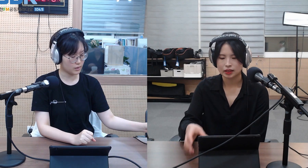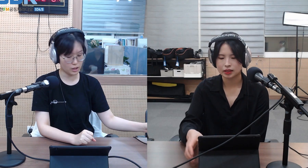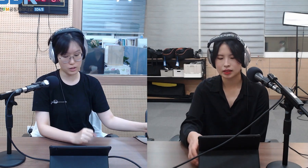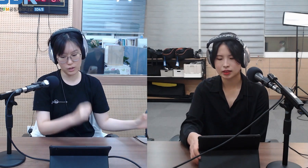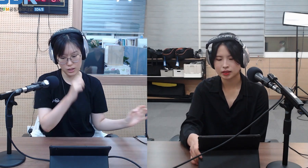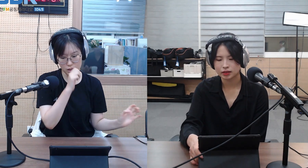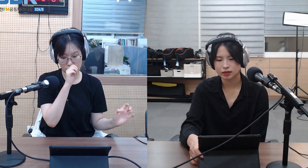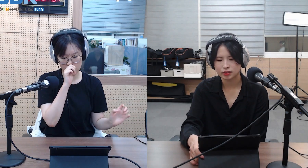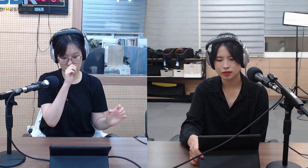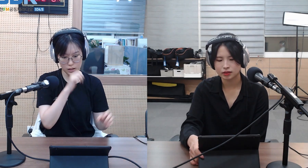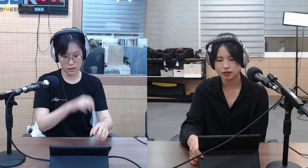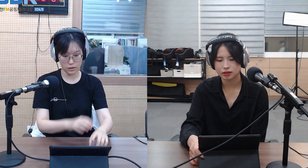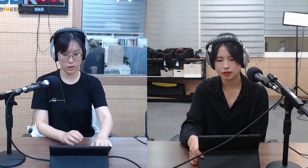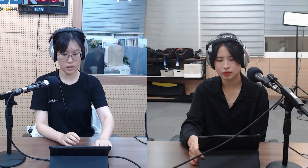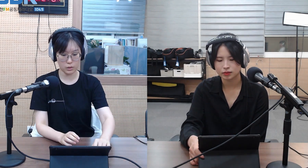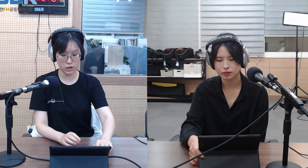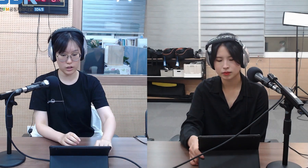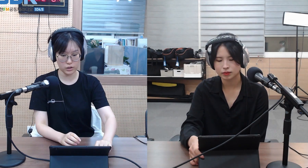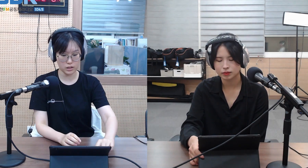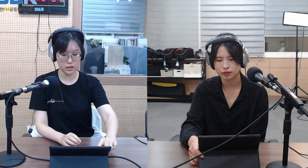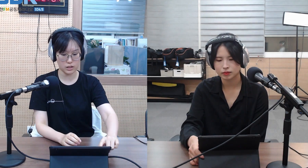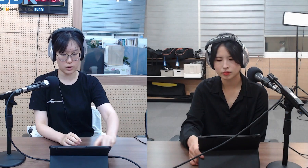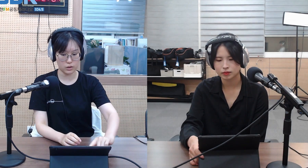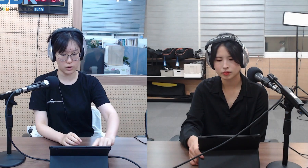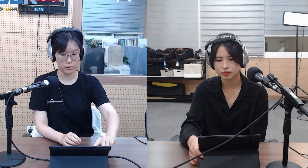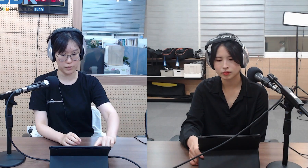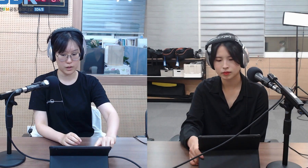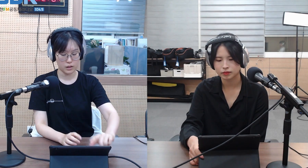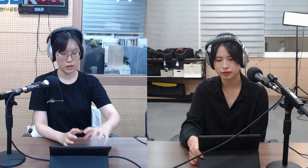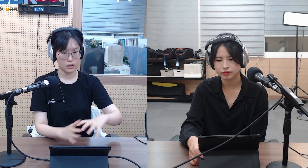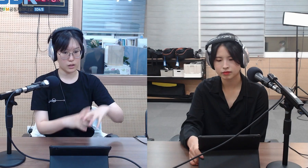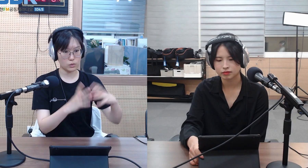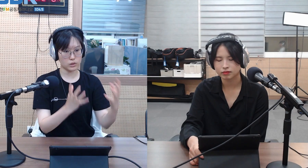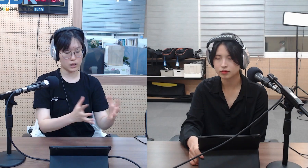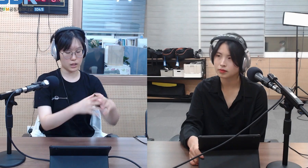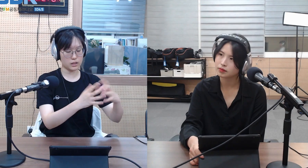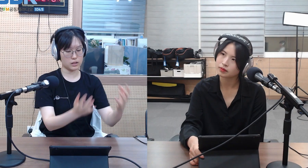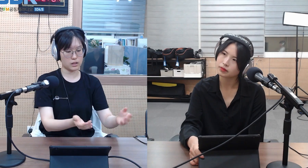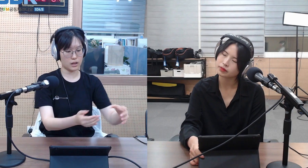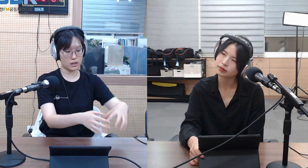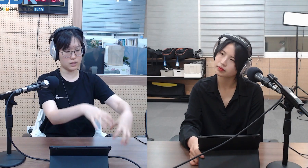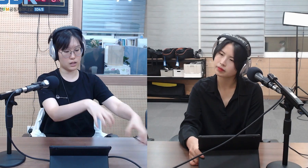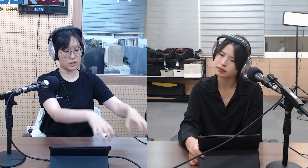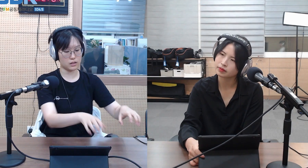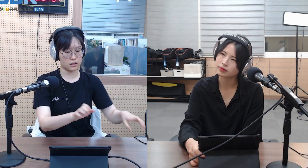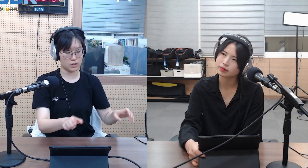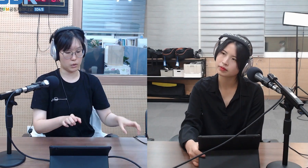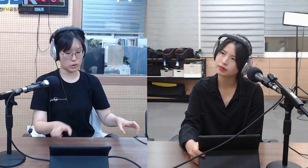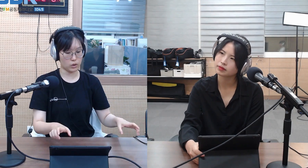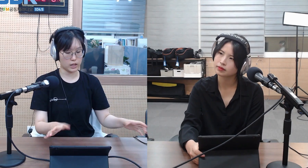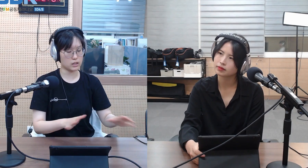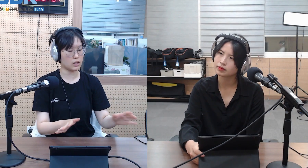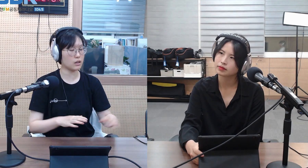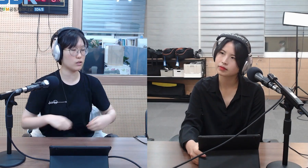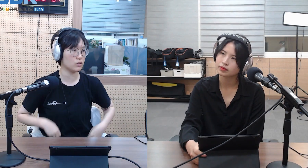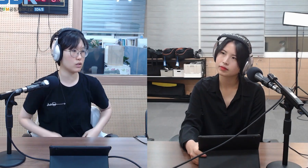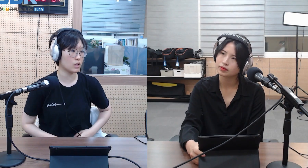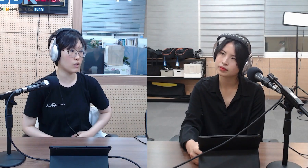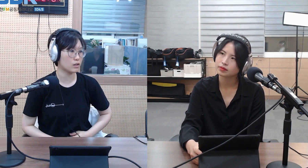그래서 일자리 이 권리형 일자리처럼 계속 장애인들의 일자리를 늘리면서 같이 살아갈 수 있는 사회가